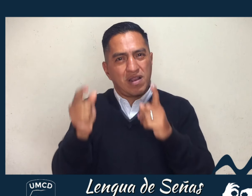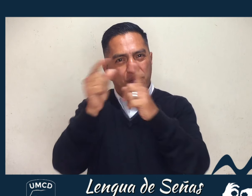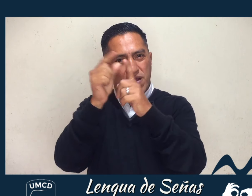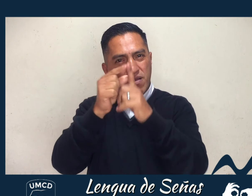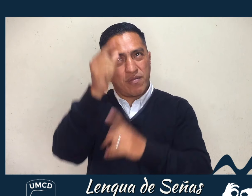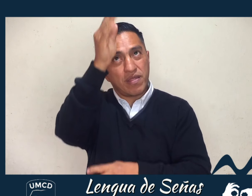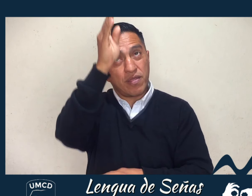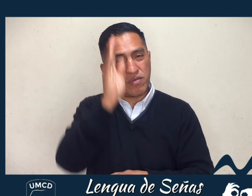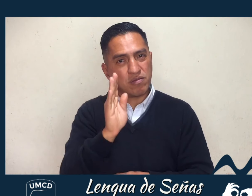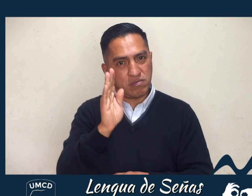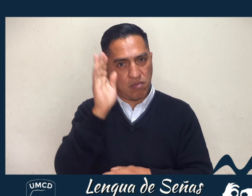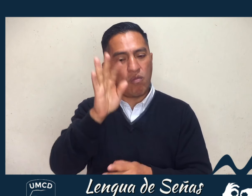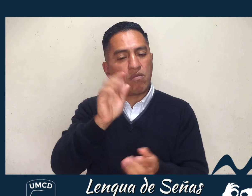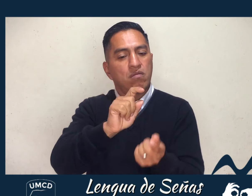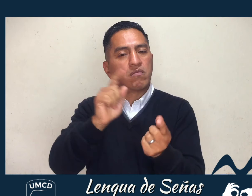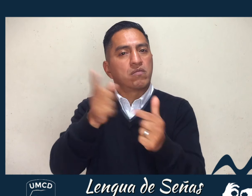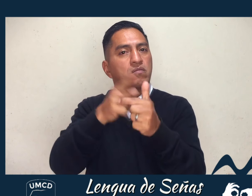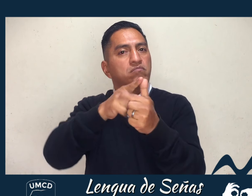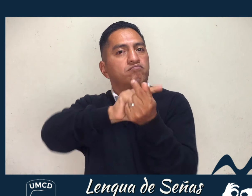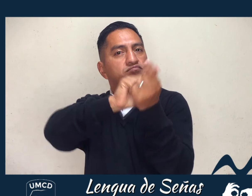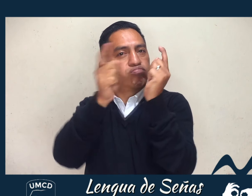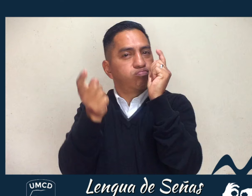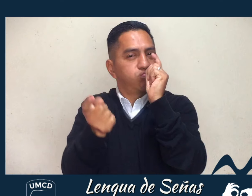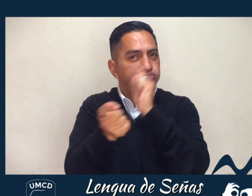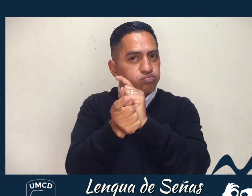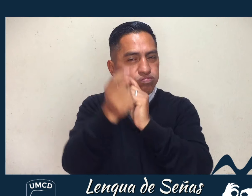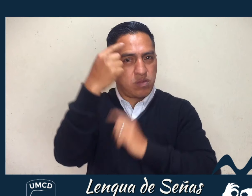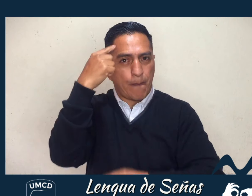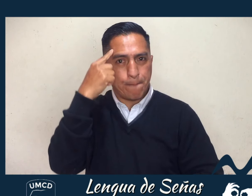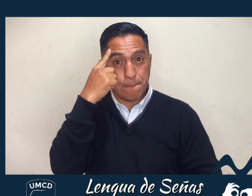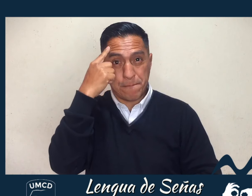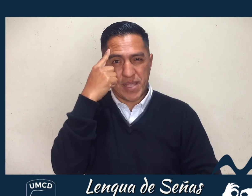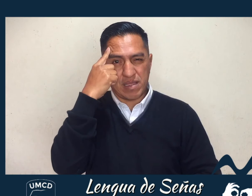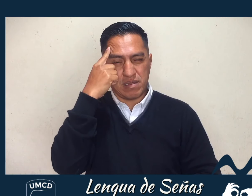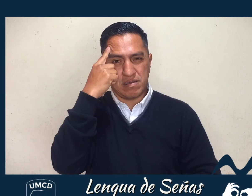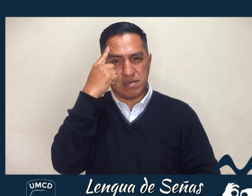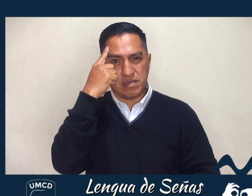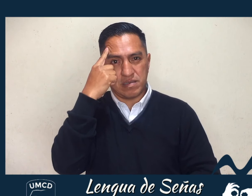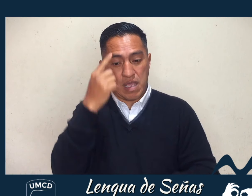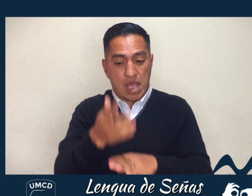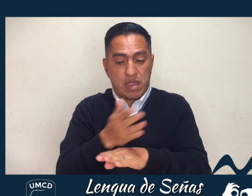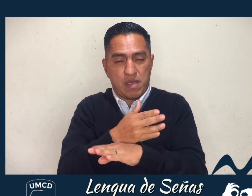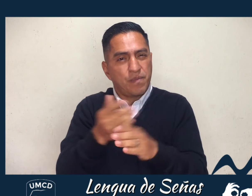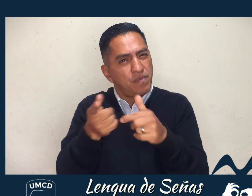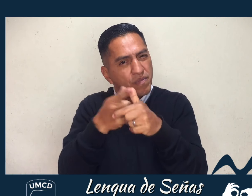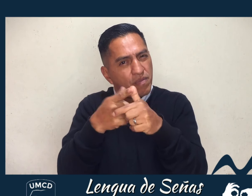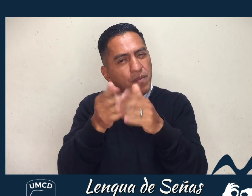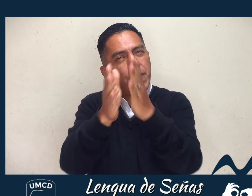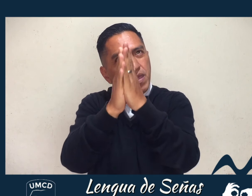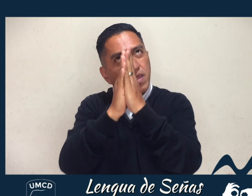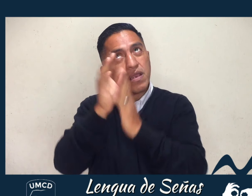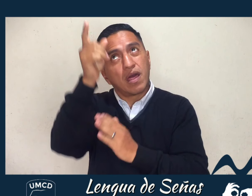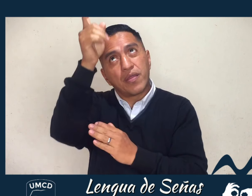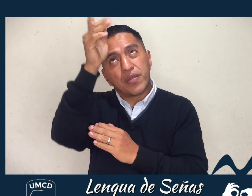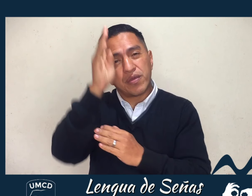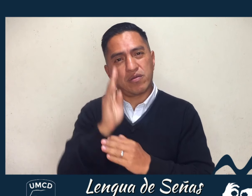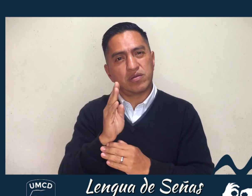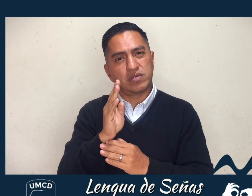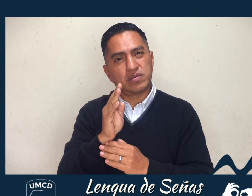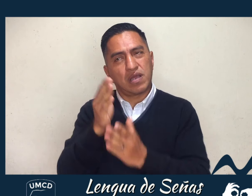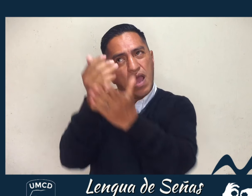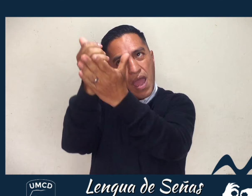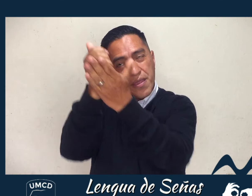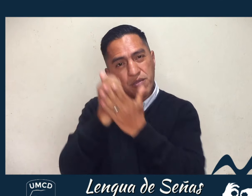nuestro entendimiento por medio de la palabra de Dios. Sin embargo, antes de que hagamos eso, debemos pedirle a Dios que nos ayude a